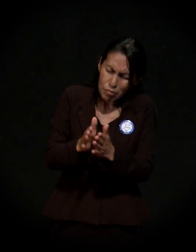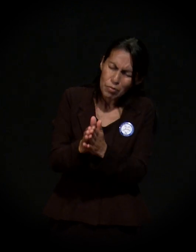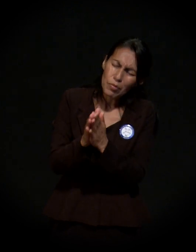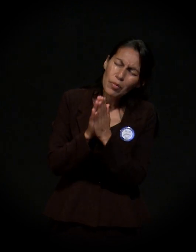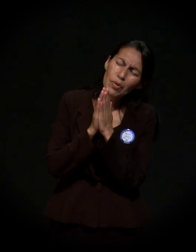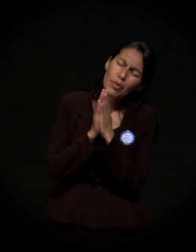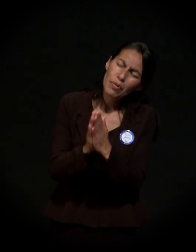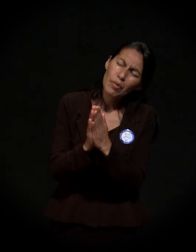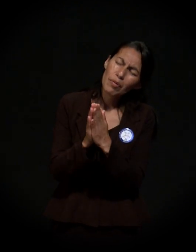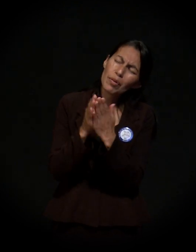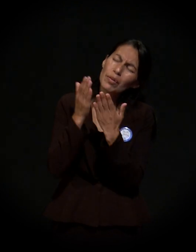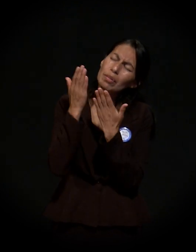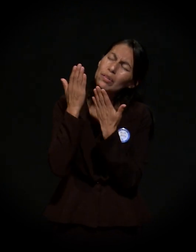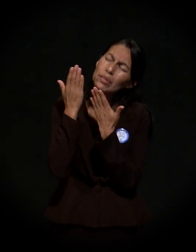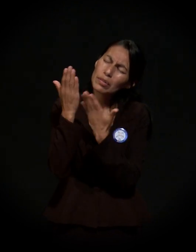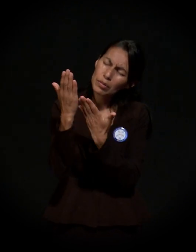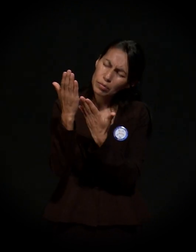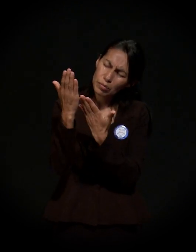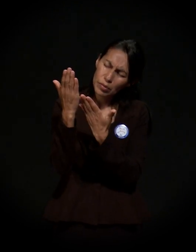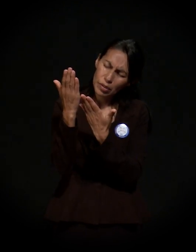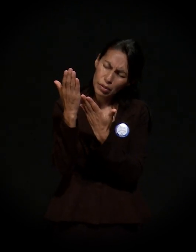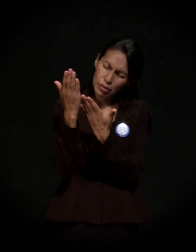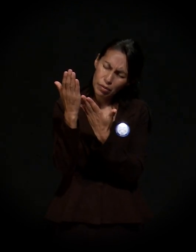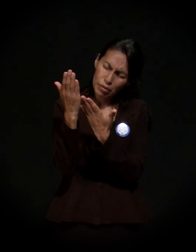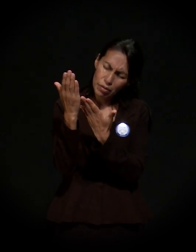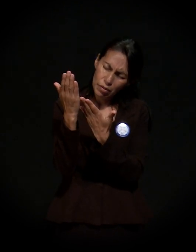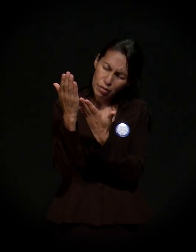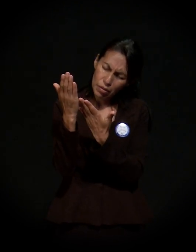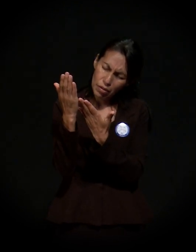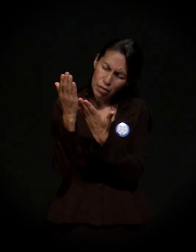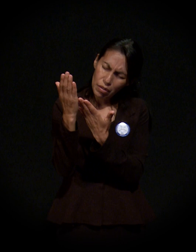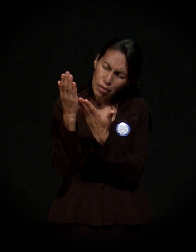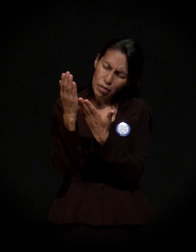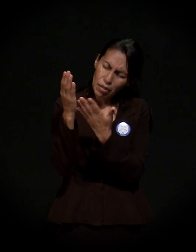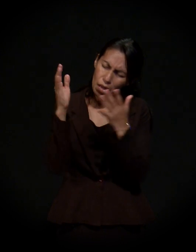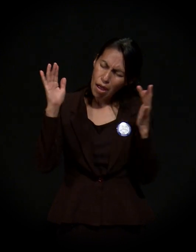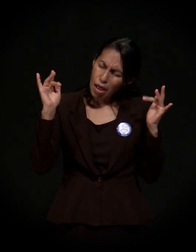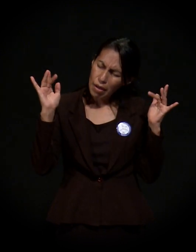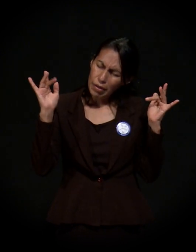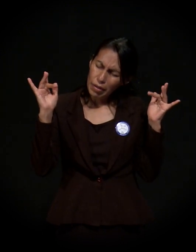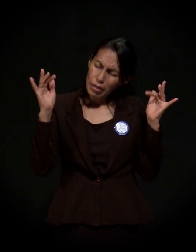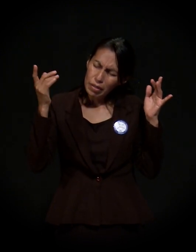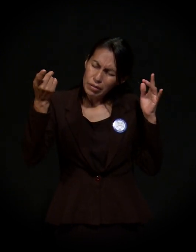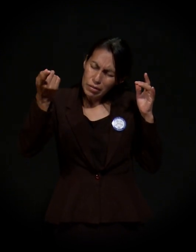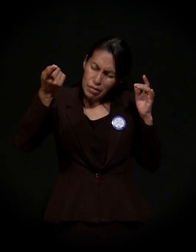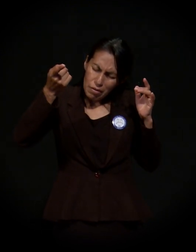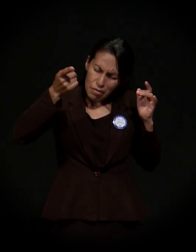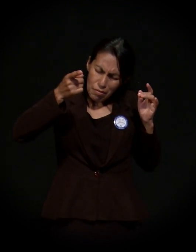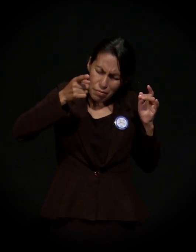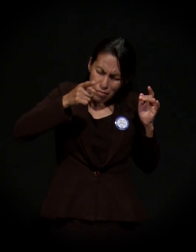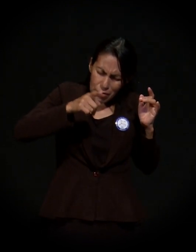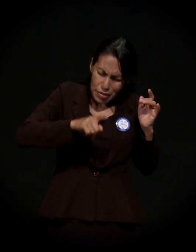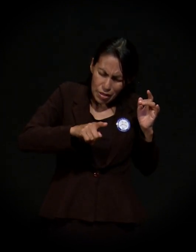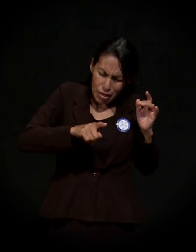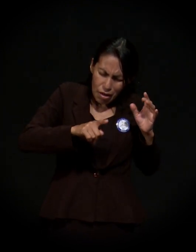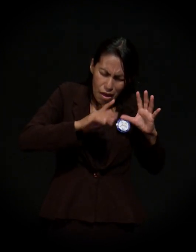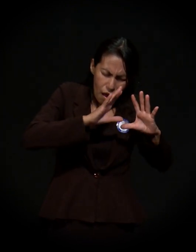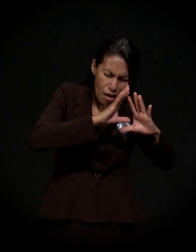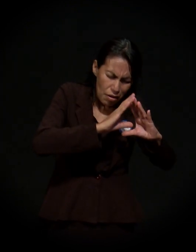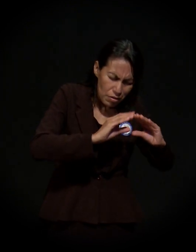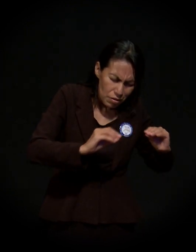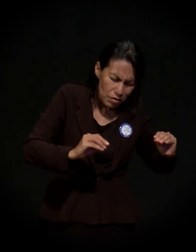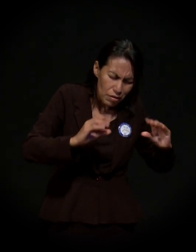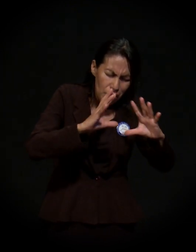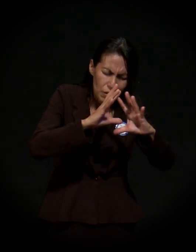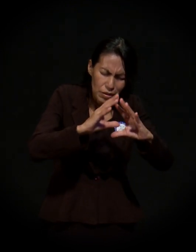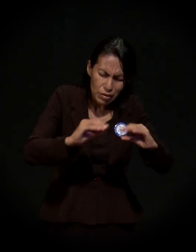te ruego que envíes con celeridad a tus ángeles para que traigan